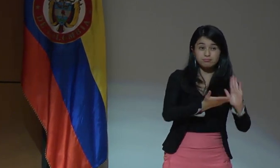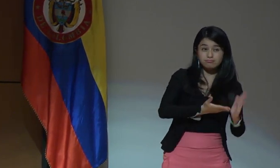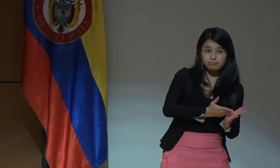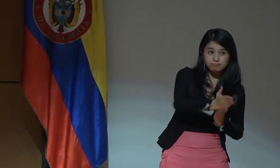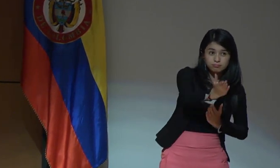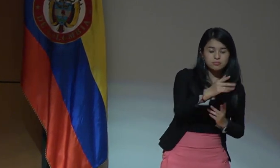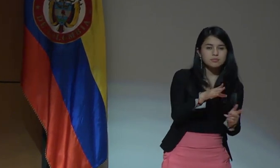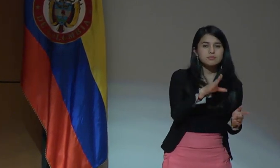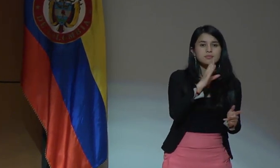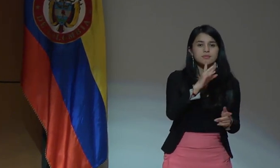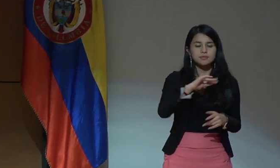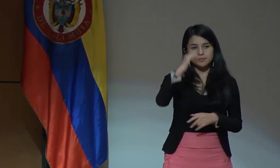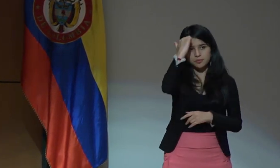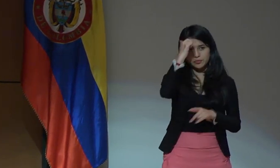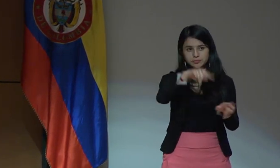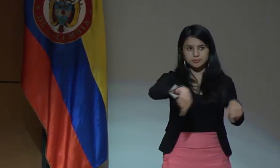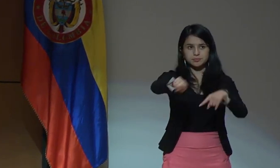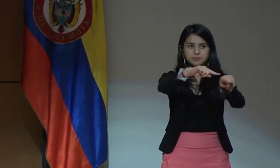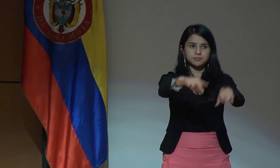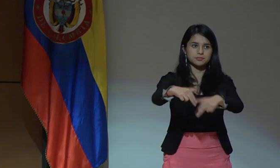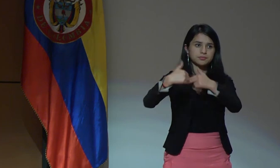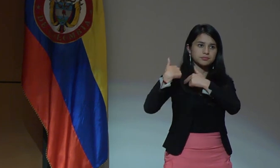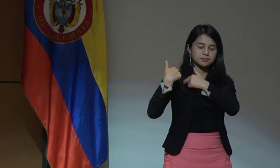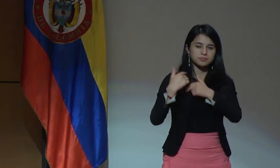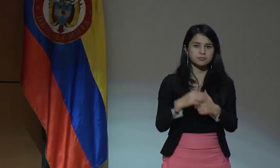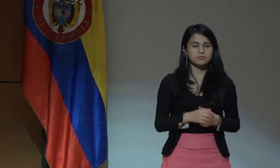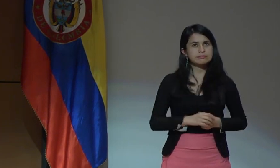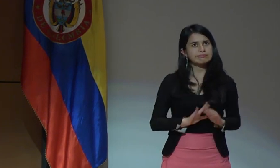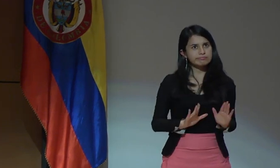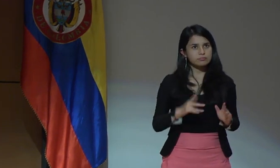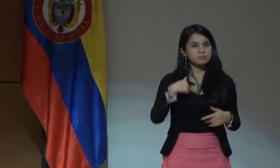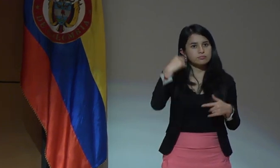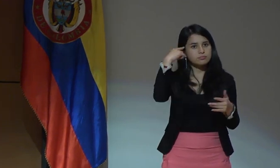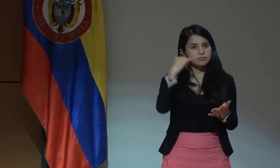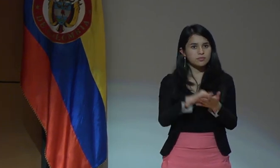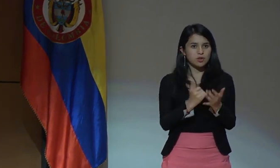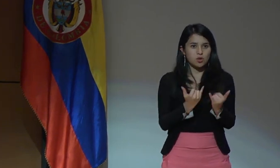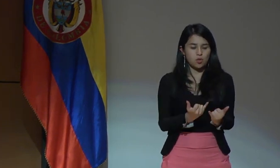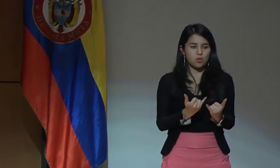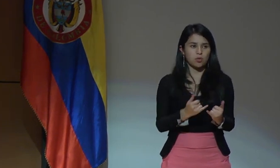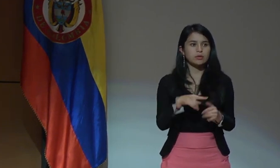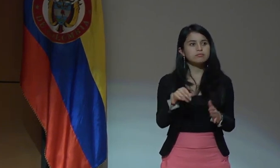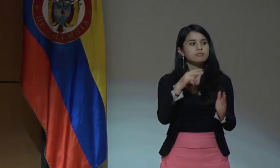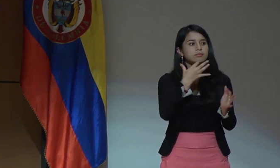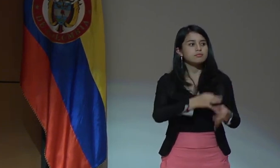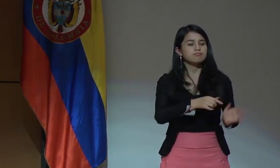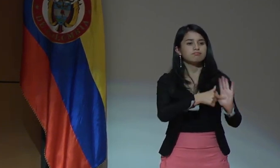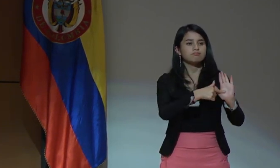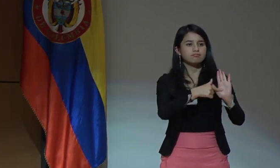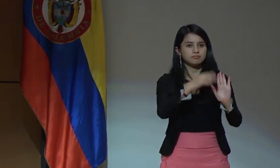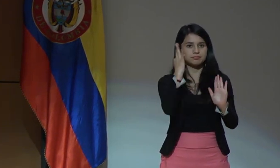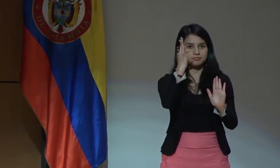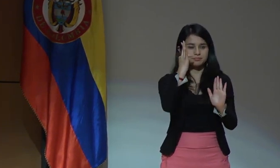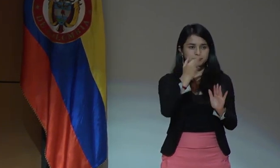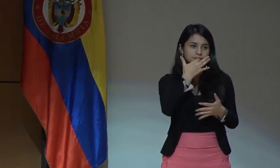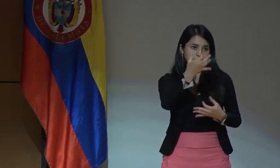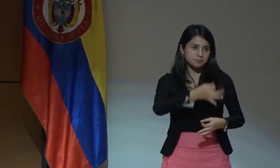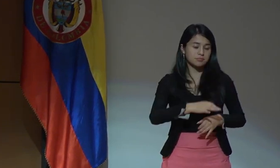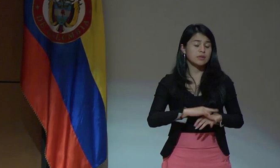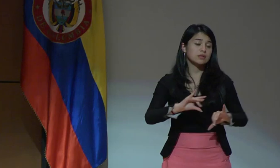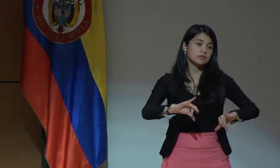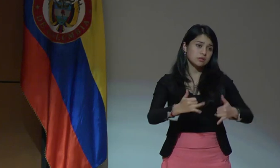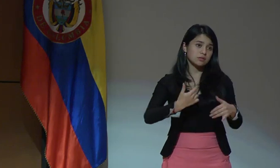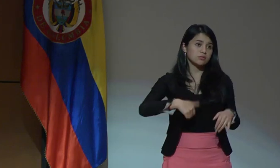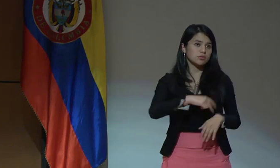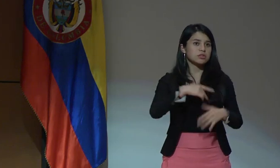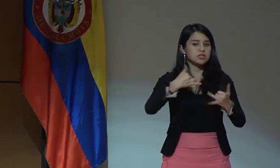es obra de los docentes. Y yo creo que lo que ha pasado hoy es testimonio de esa verdad. Sí, se ha